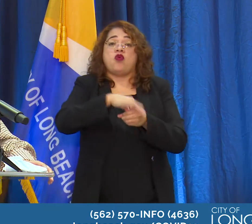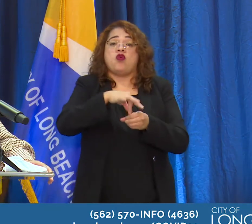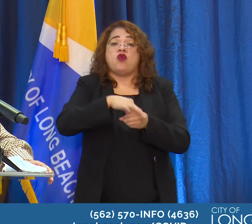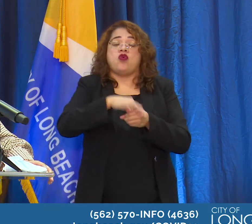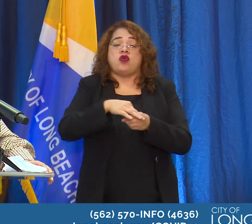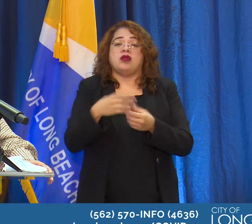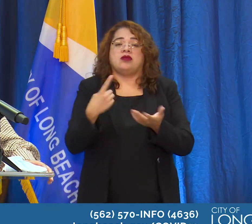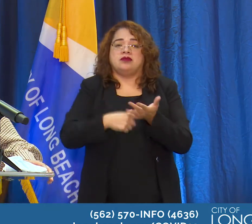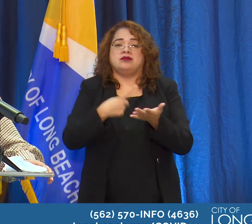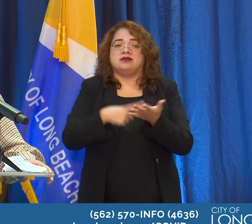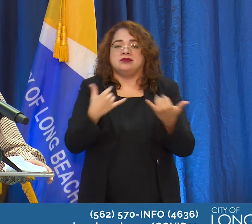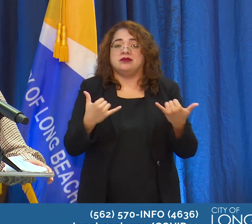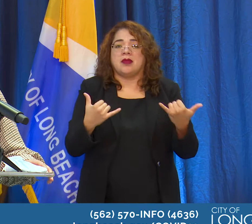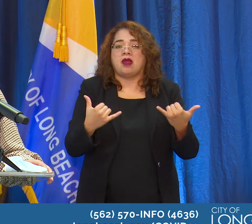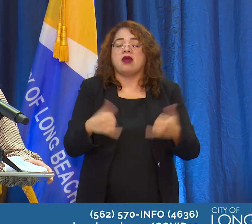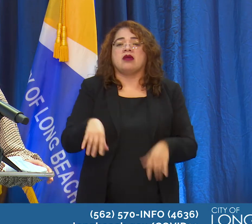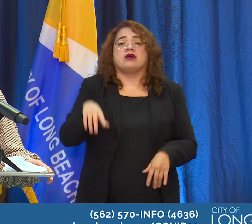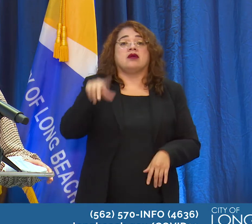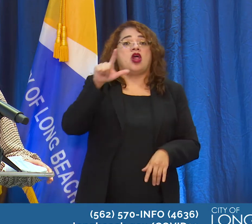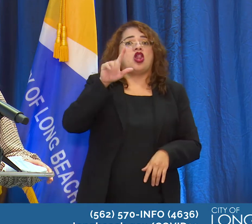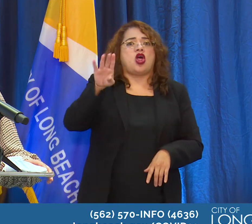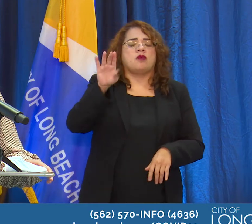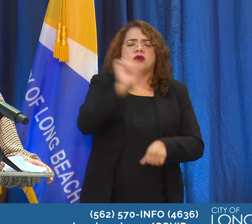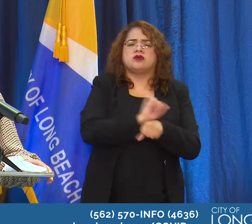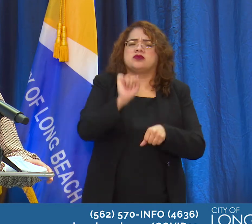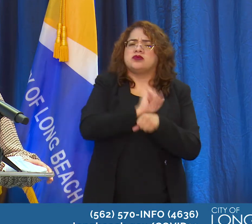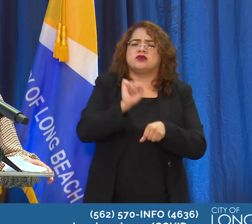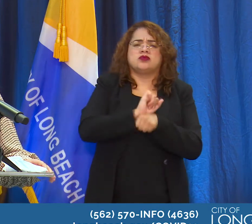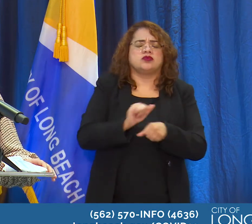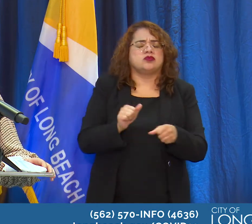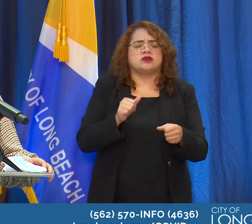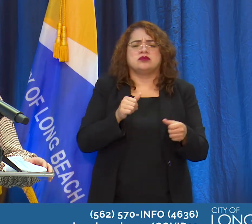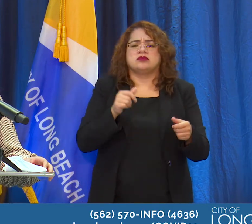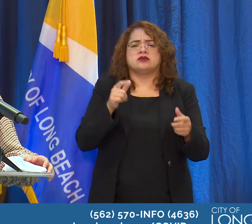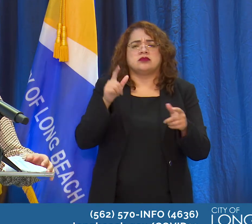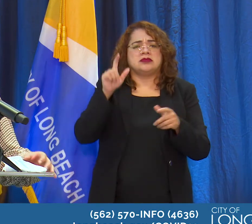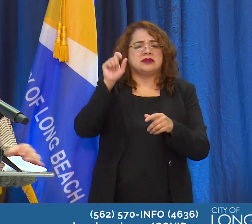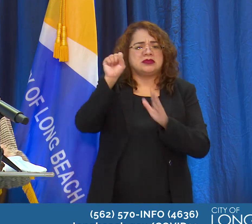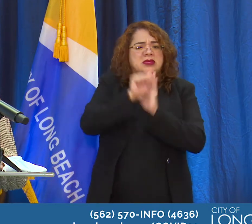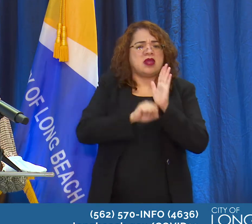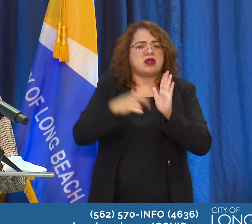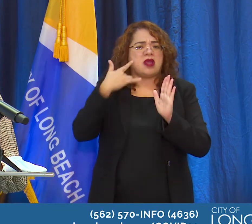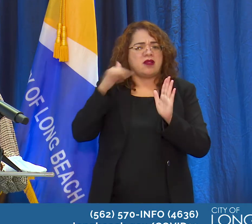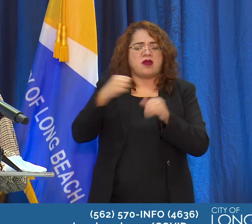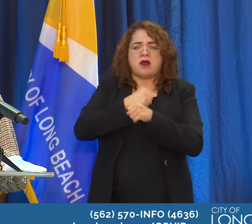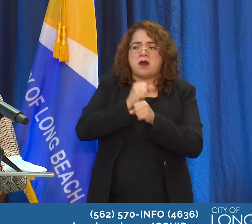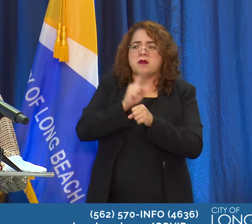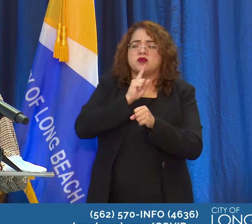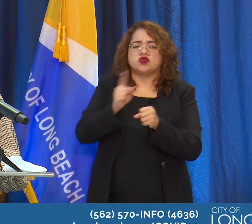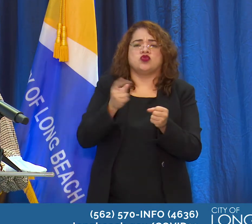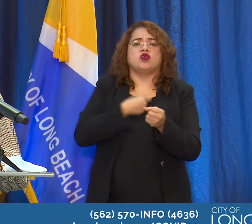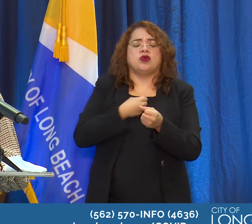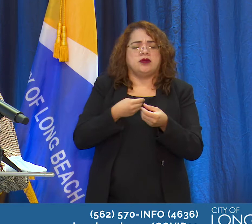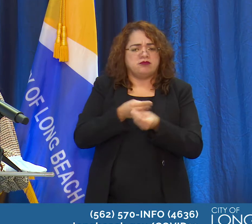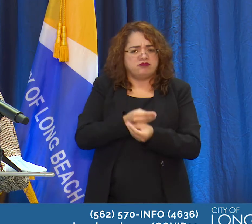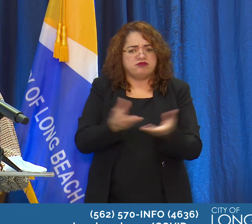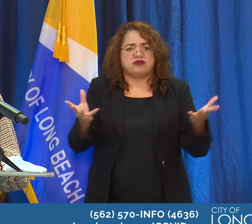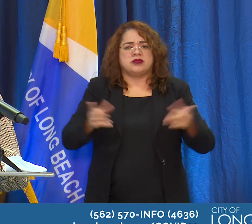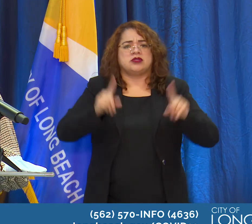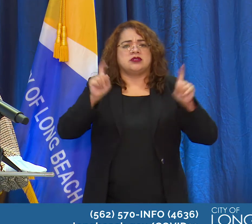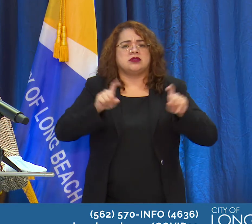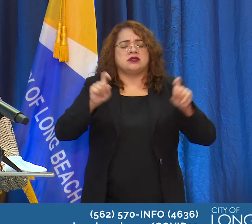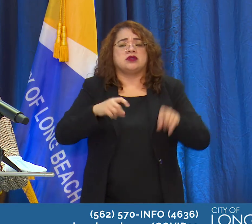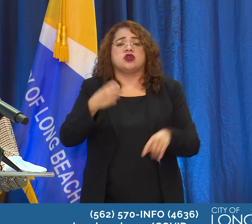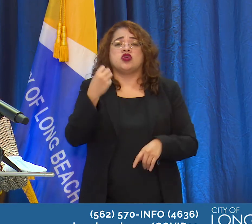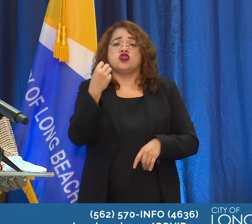por correo. La ciudad de Long Beach está trabajando muy cercanamente con el estado para poder ofrecer de 12 a